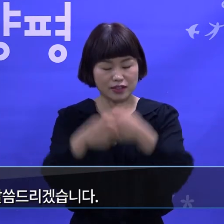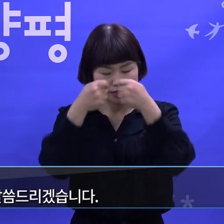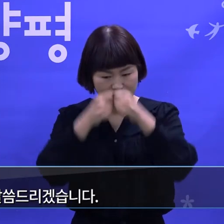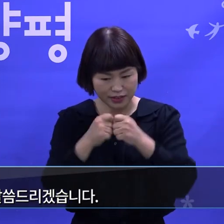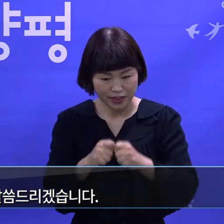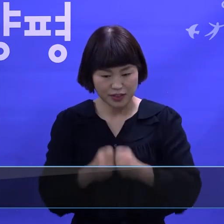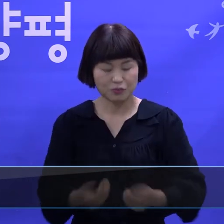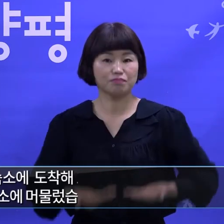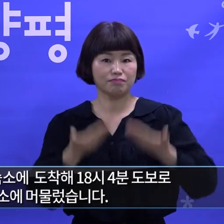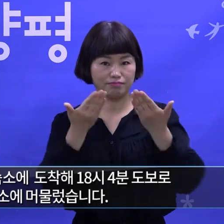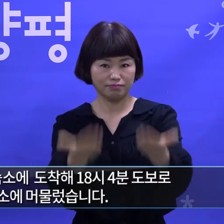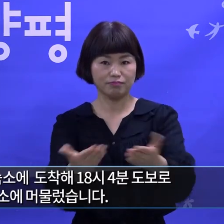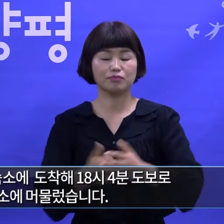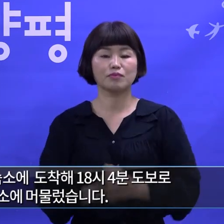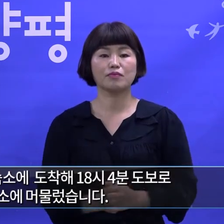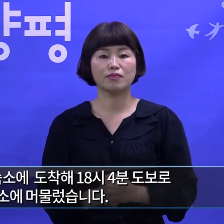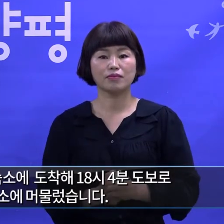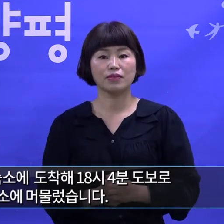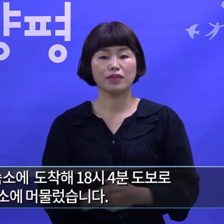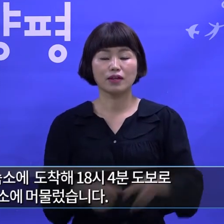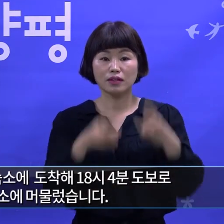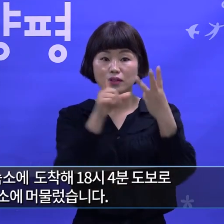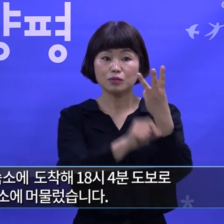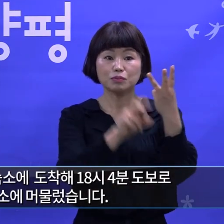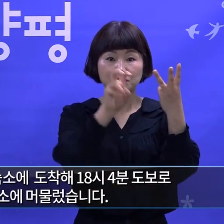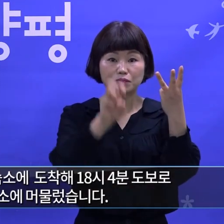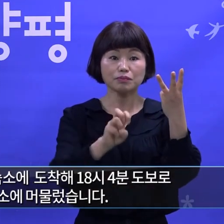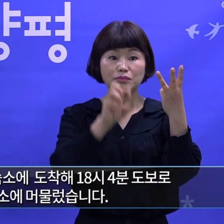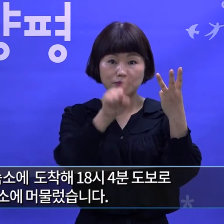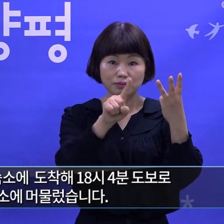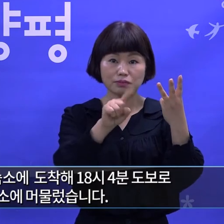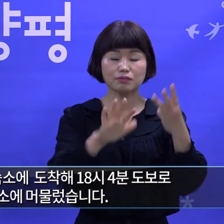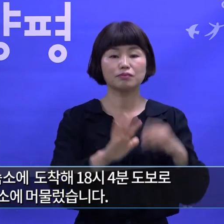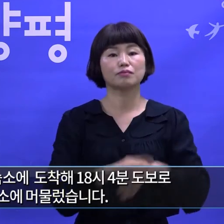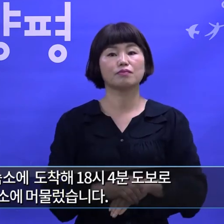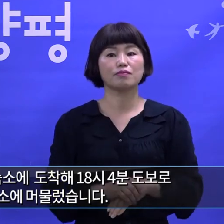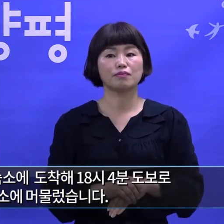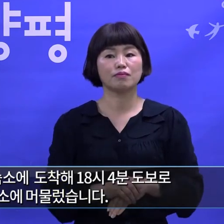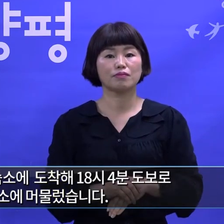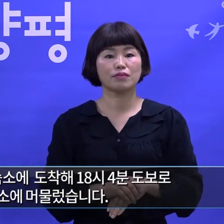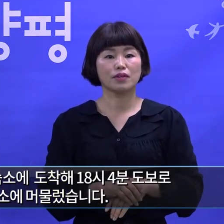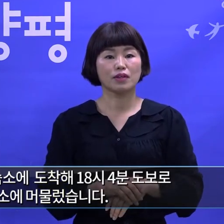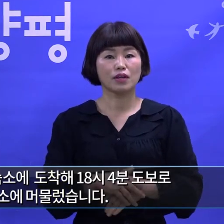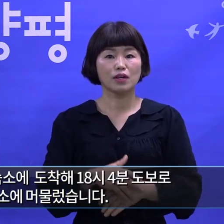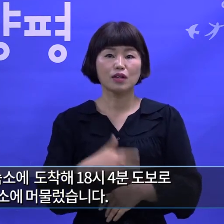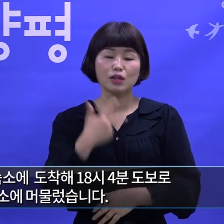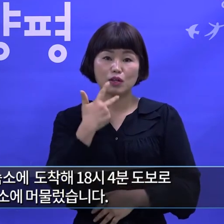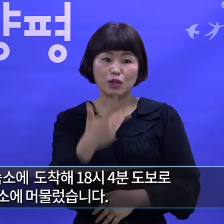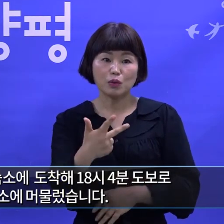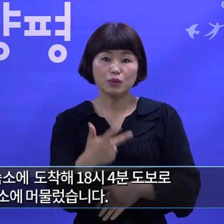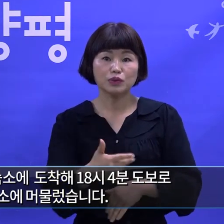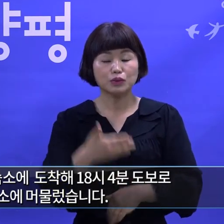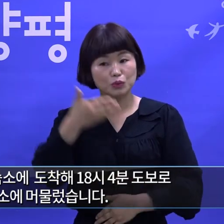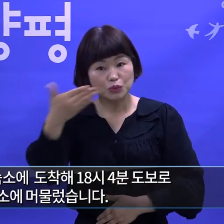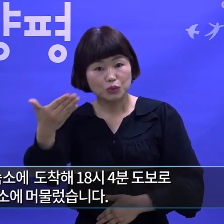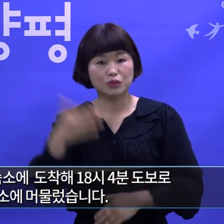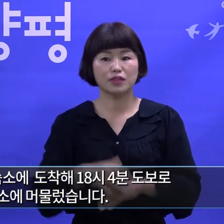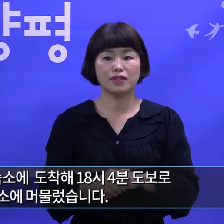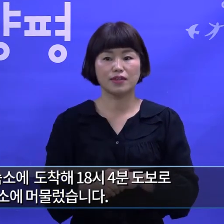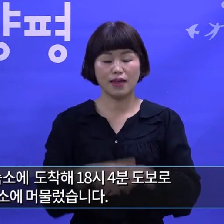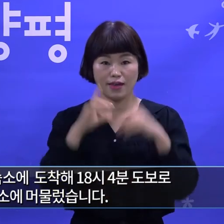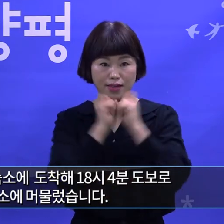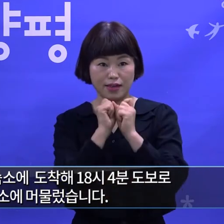말씀드리겠습니다. 3월 31일 17시 9분 자차를 이용해 개군면